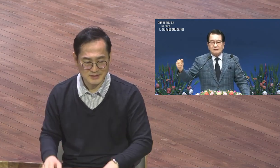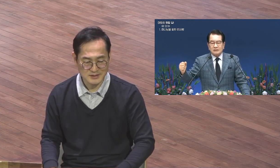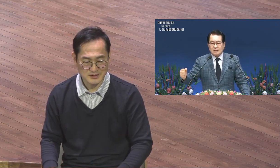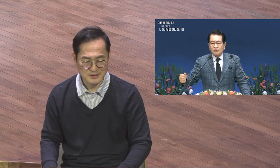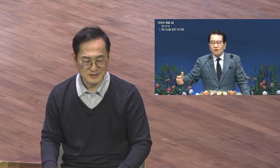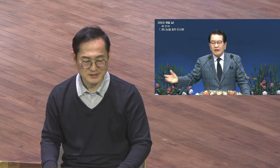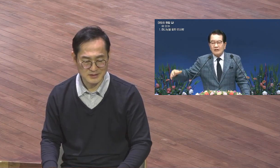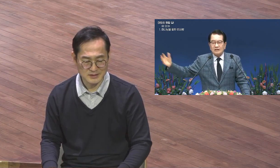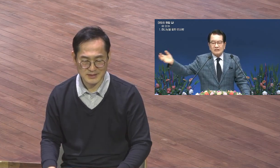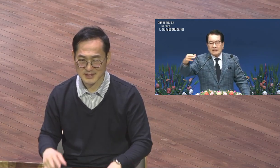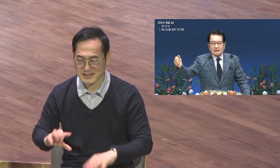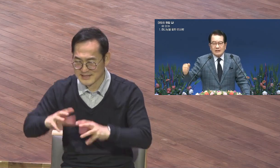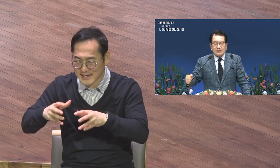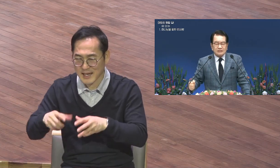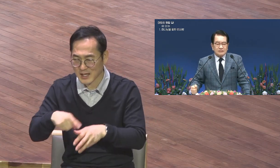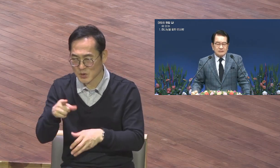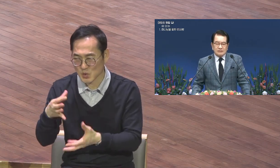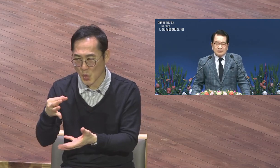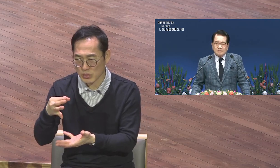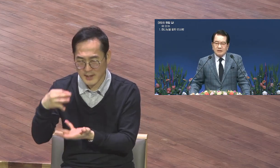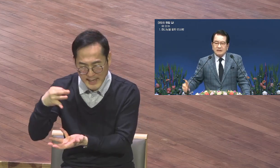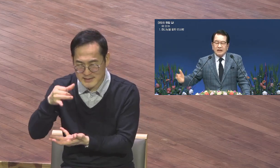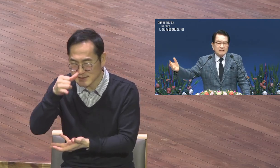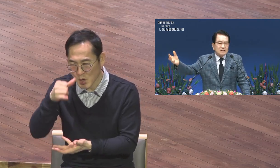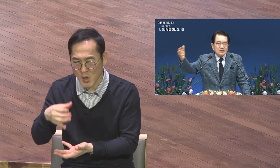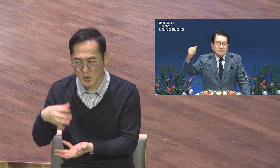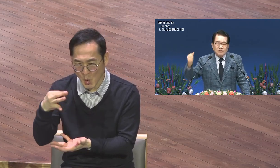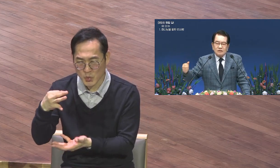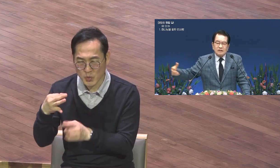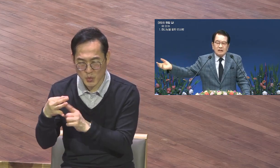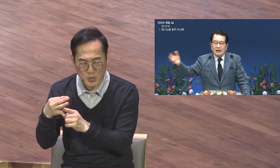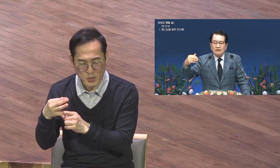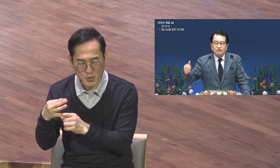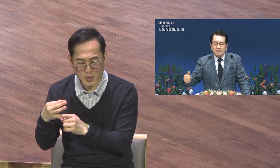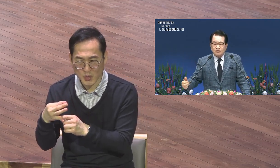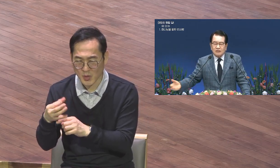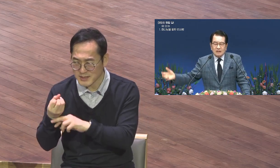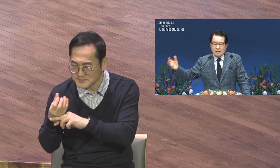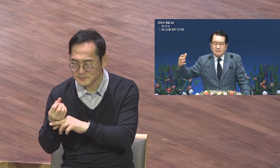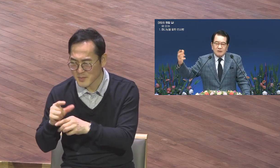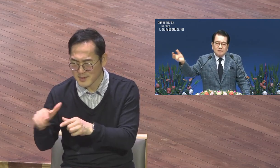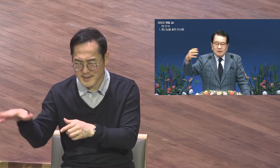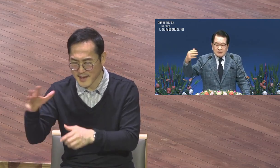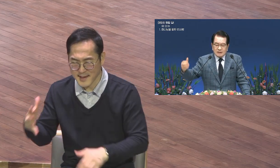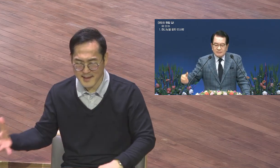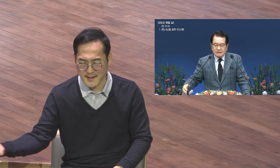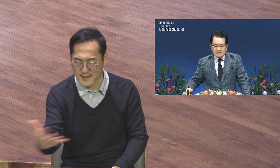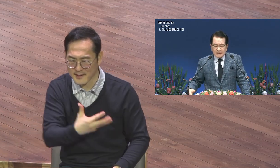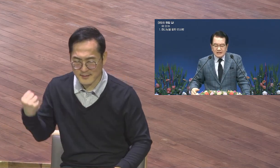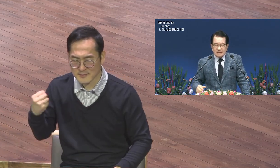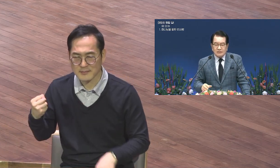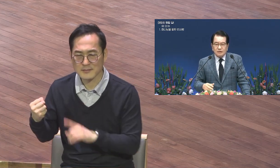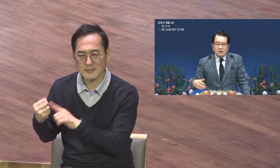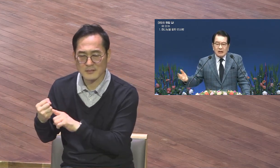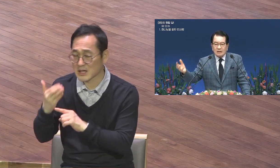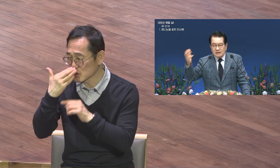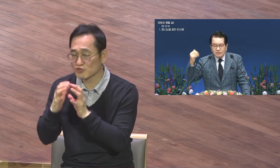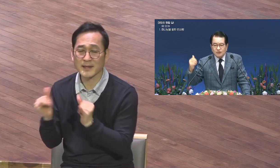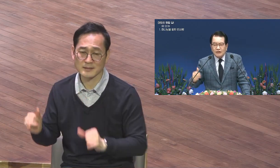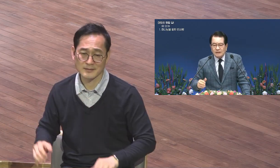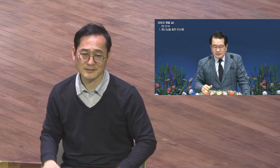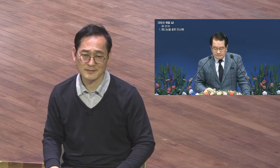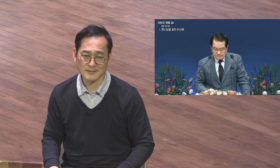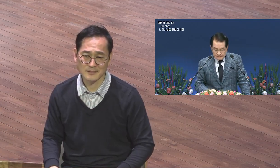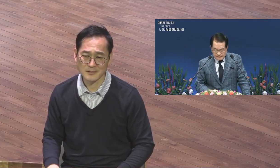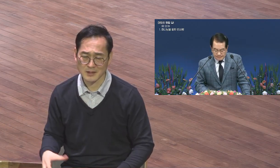싹, 돈 되는 거 싹 다, 막 세계적인 인물 싹, 아인슈타인부터 뭐 세계적인 인물들